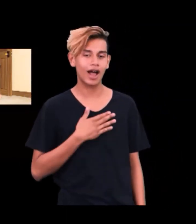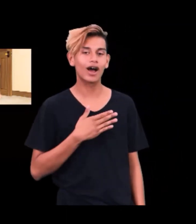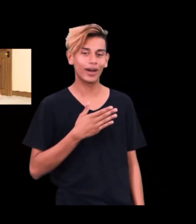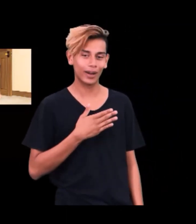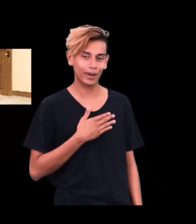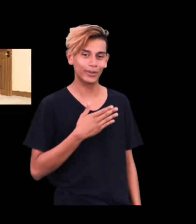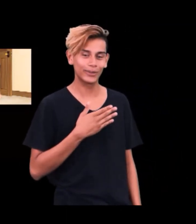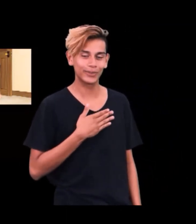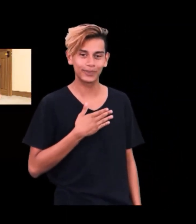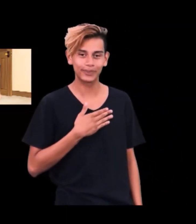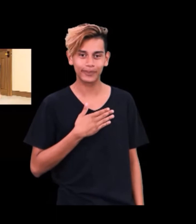aho.